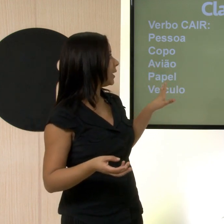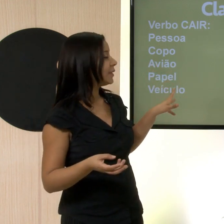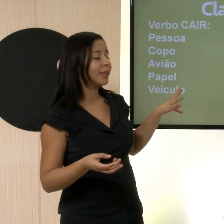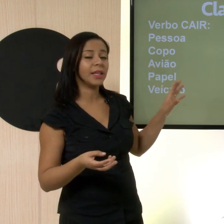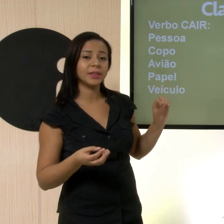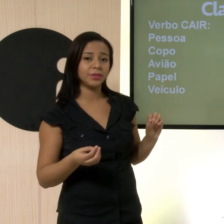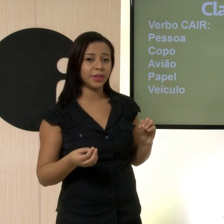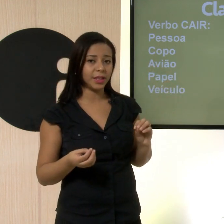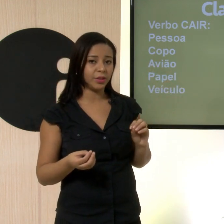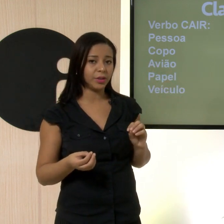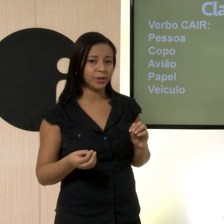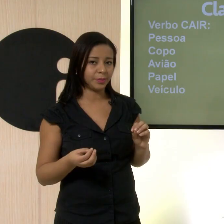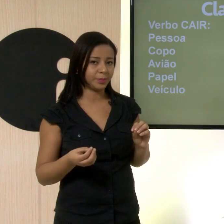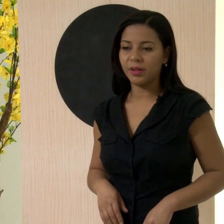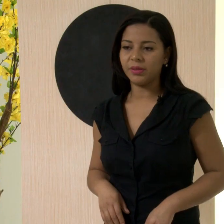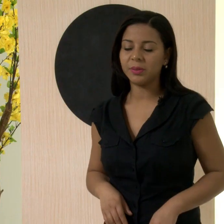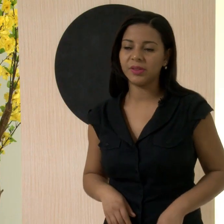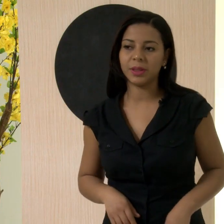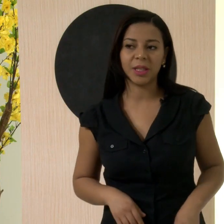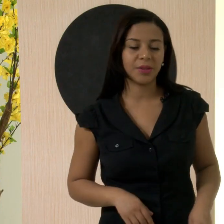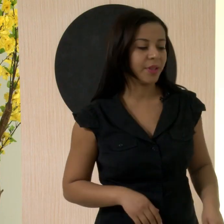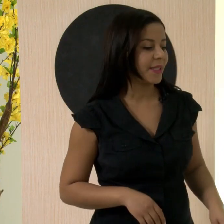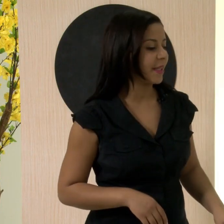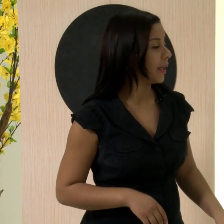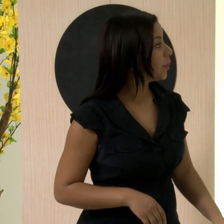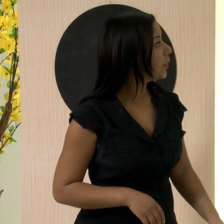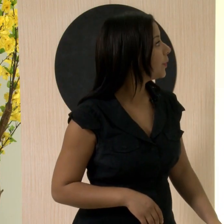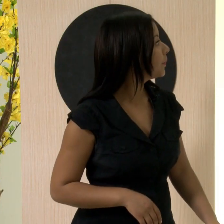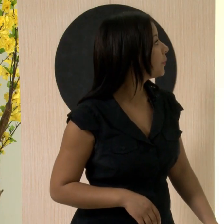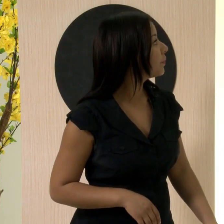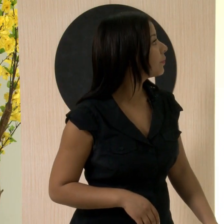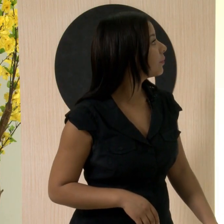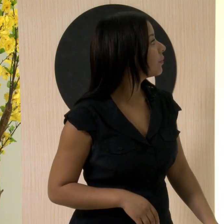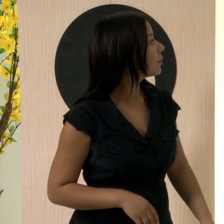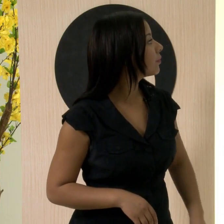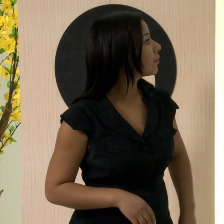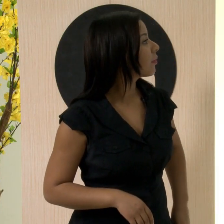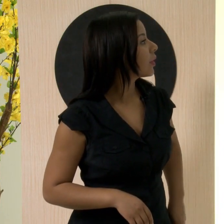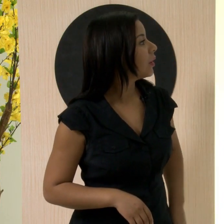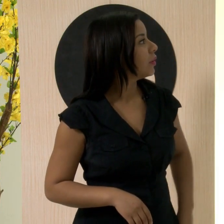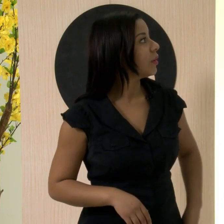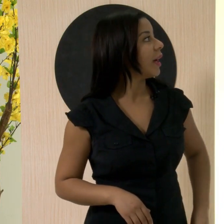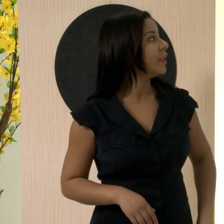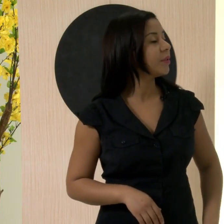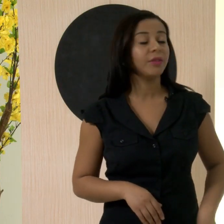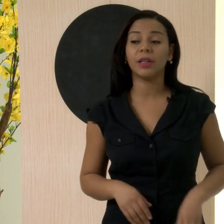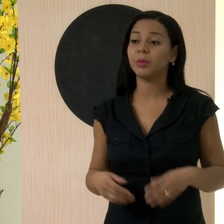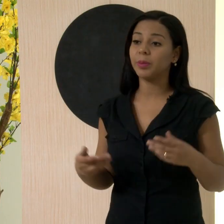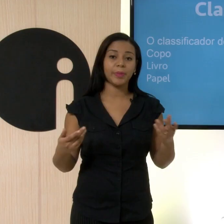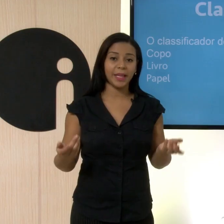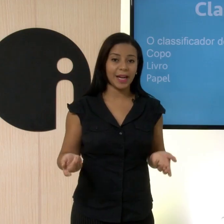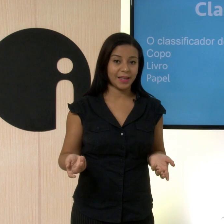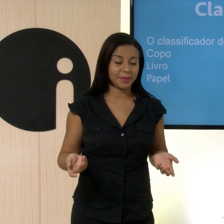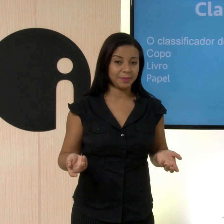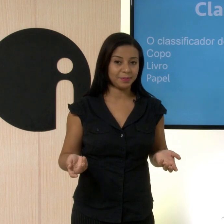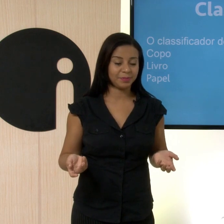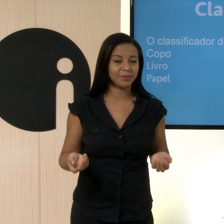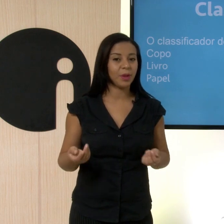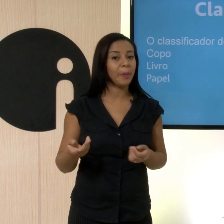esse classificador. Vamos ver mais um exemplo. No caso, o verbo pegar. Então,